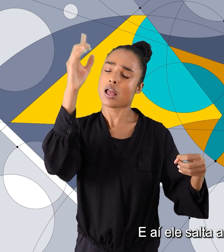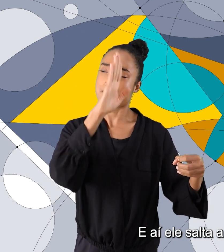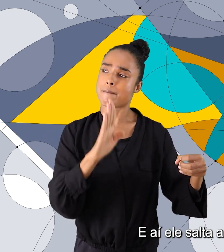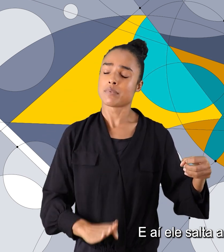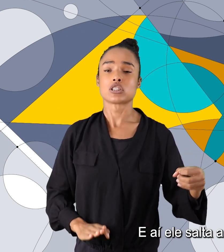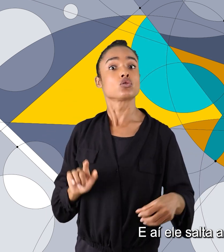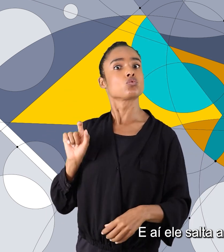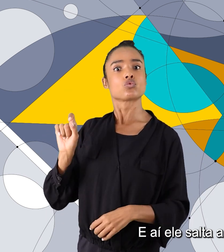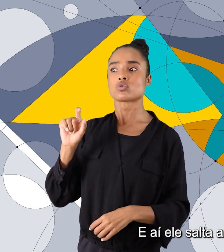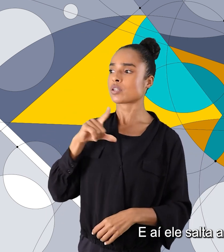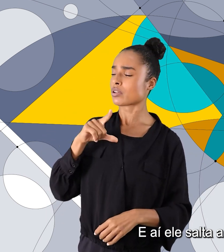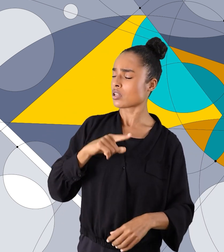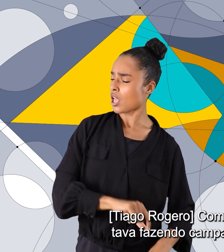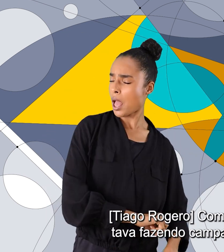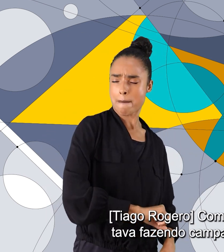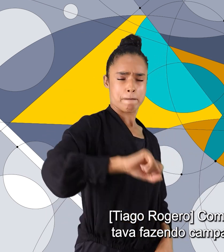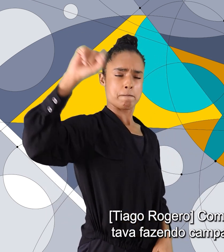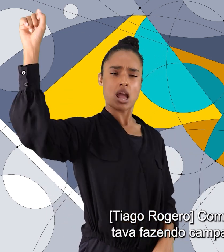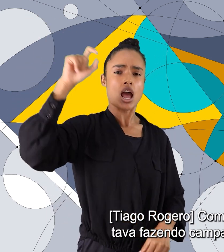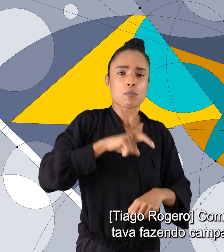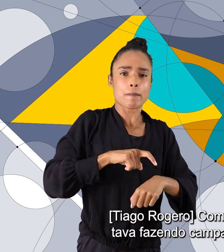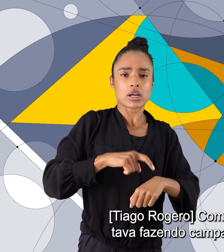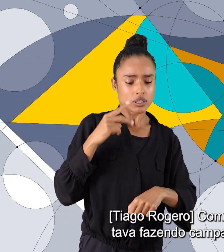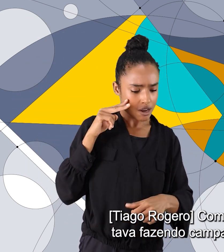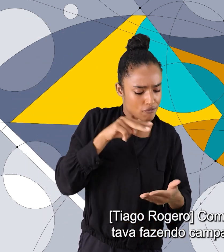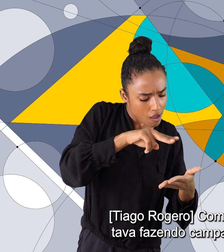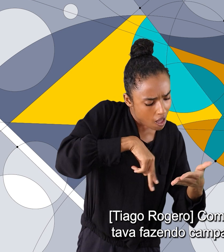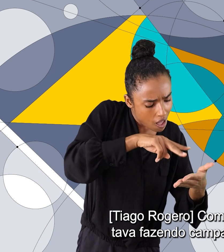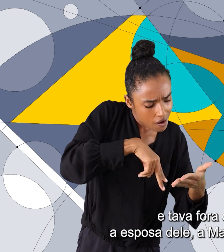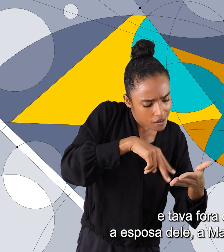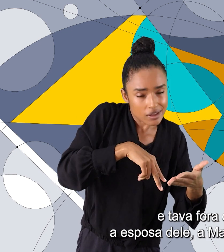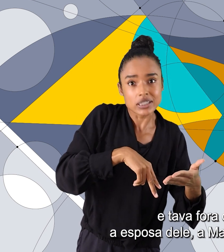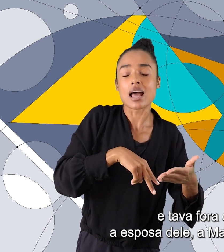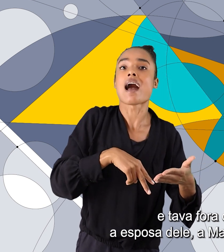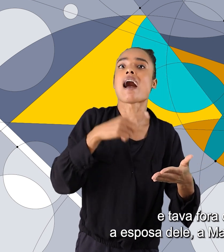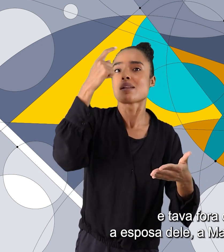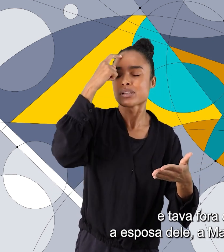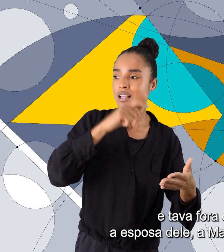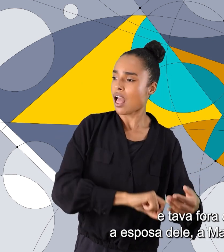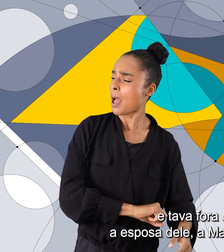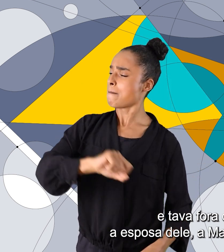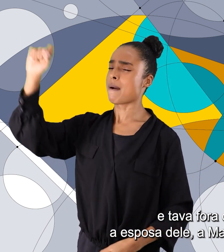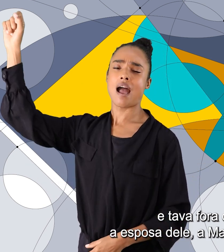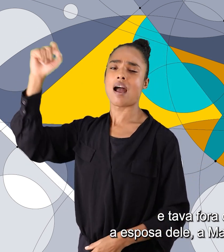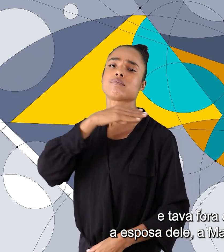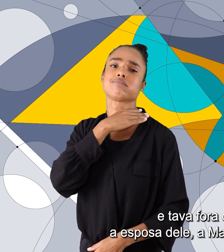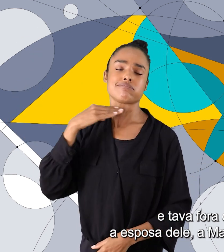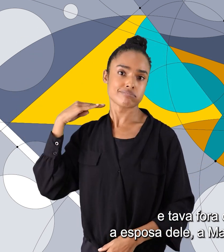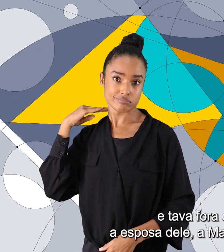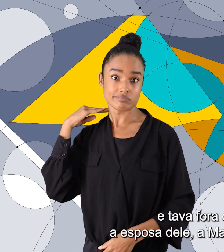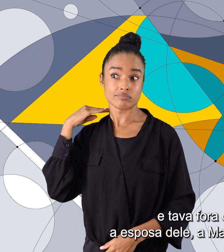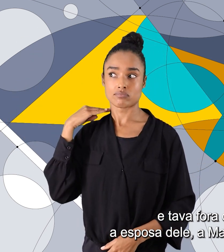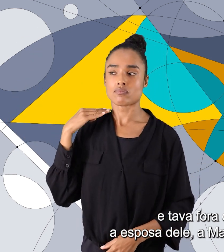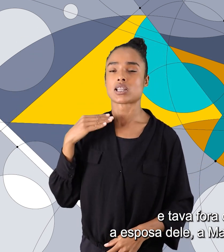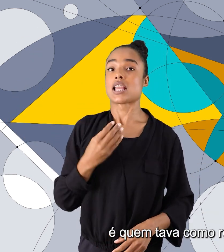ele salta a espada. Como Dom Pedro estava fazendo campanha pelo país e estava fora do Rio, a esposa dele, a